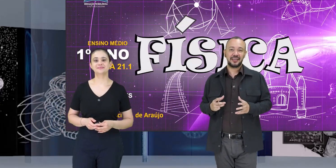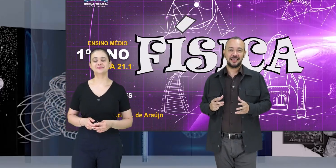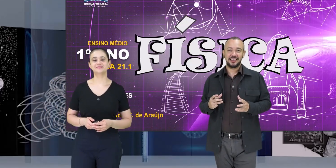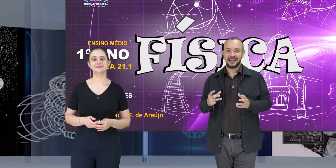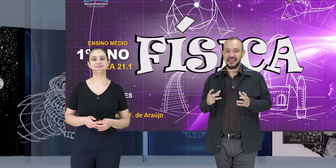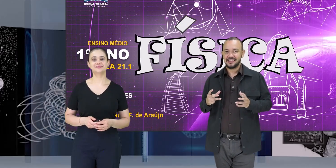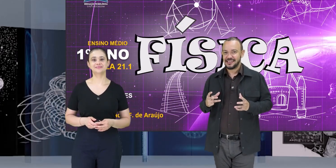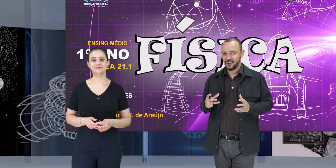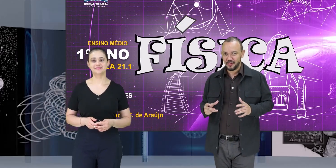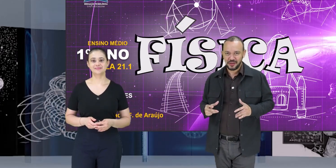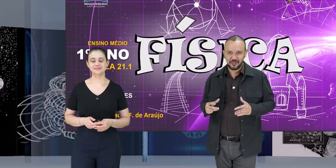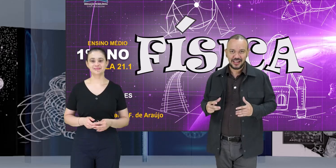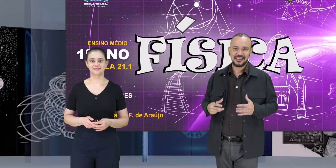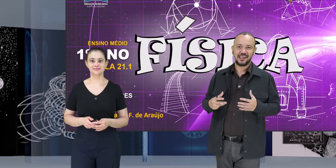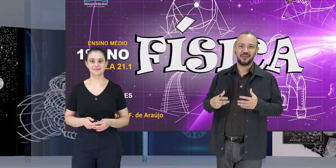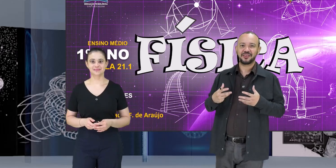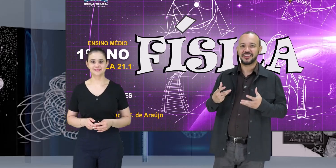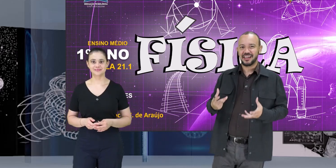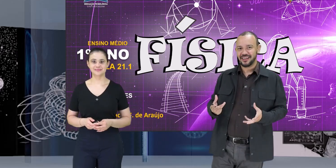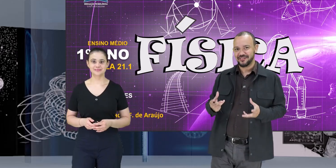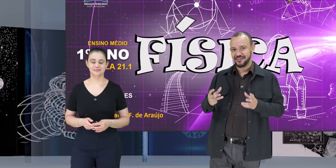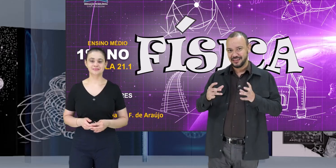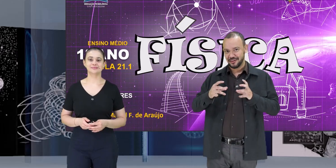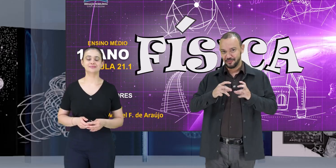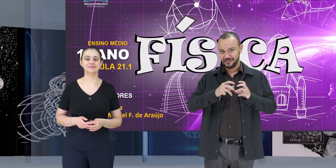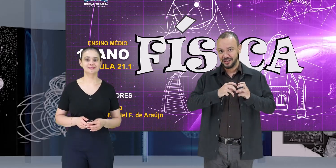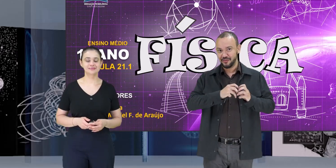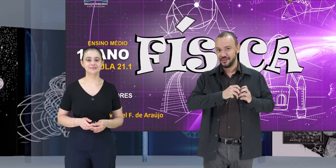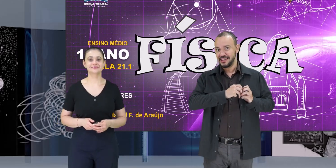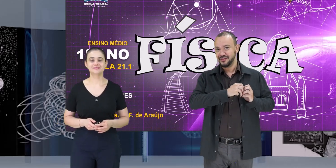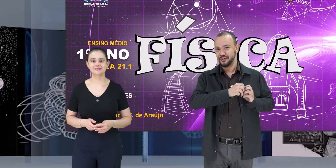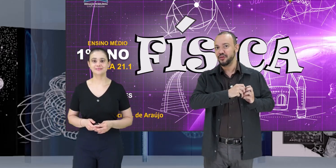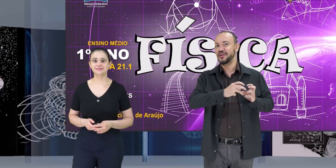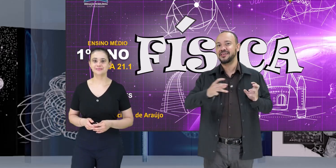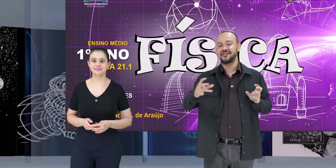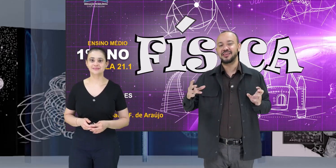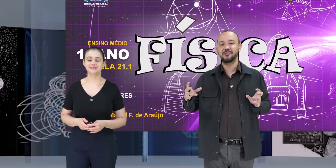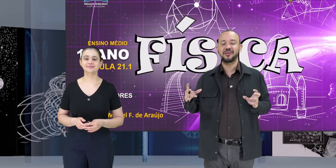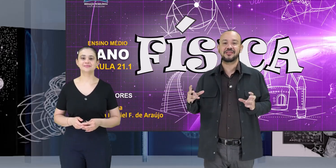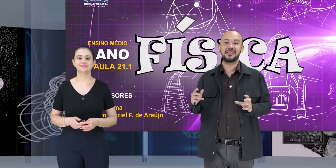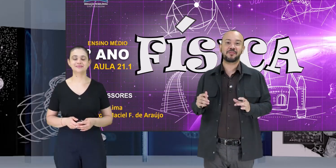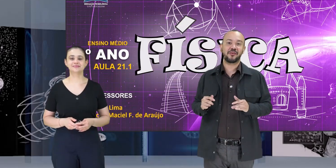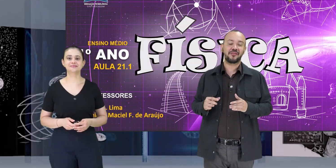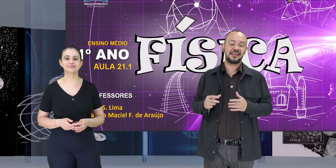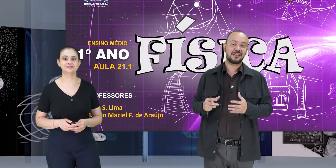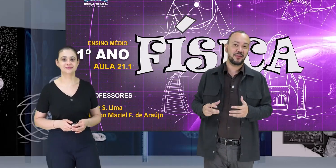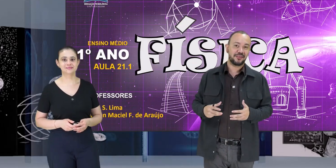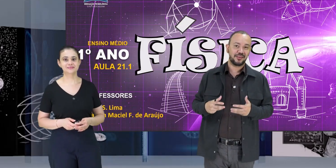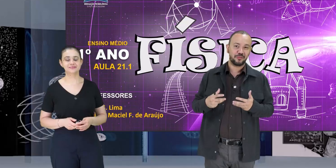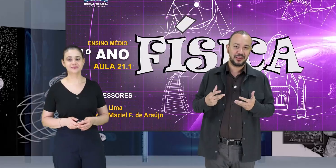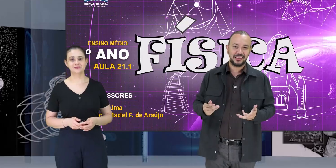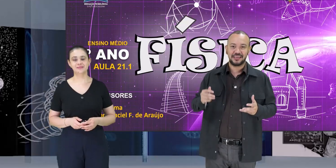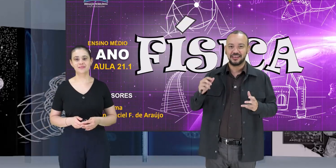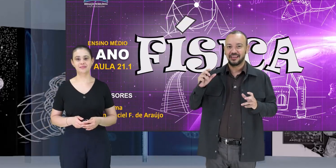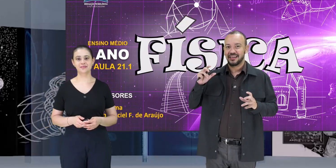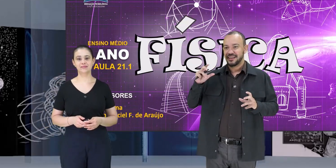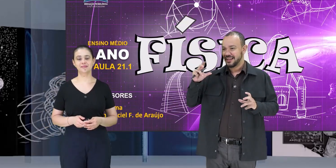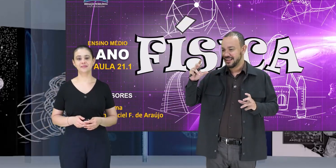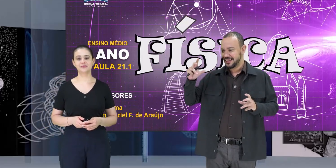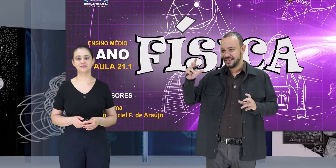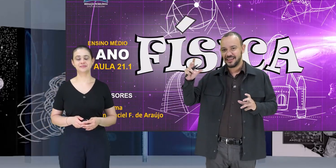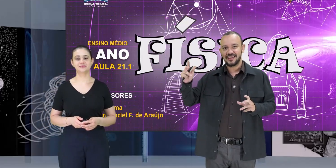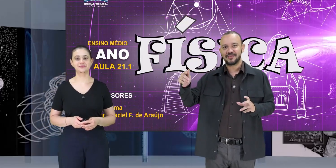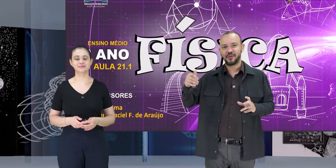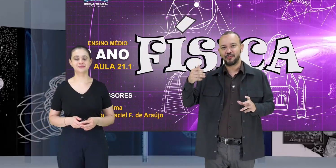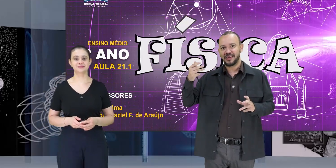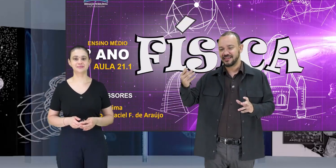foi aquele ser humano extraordinário que deu inúmeras contribuições para o conhecimento da humanidade, né?